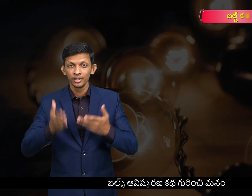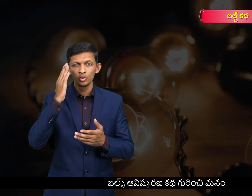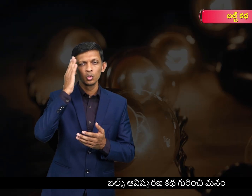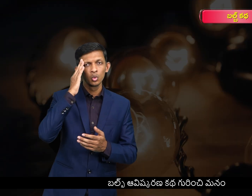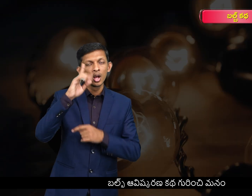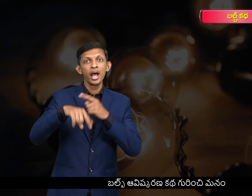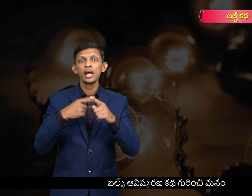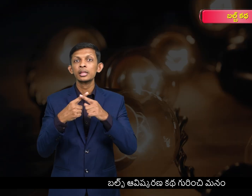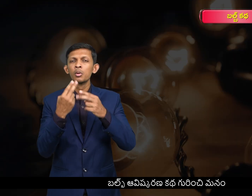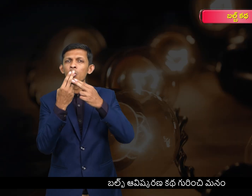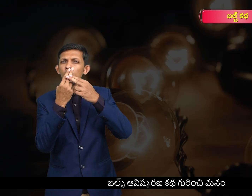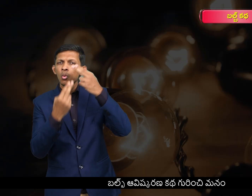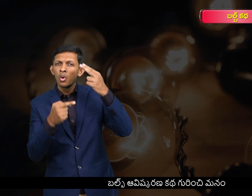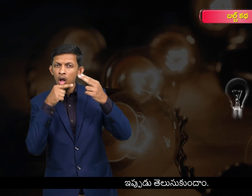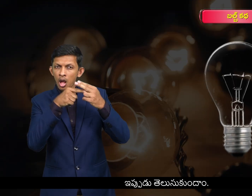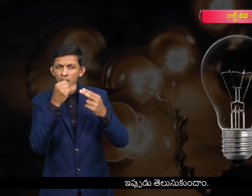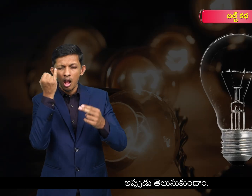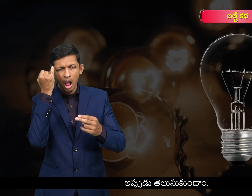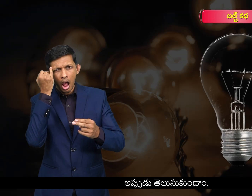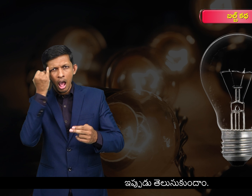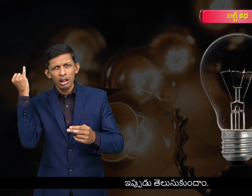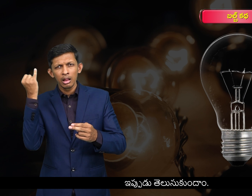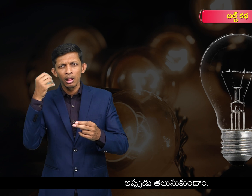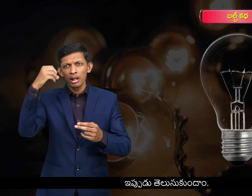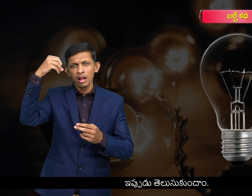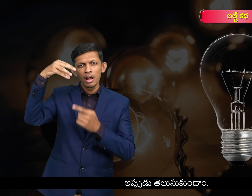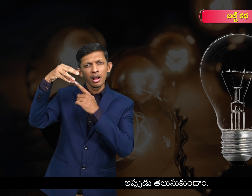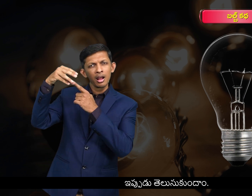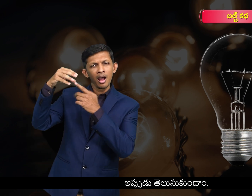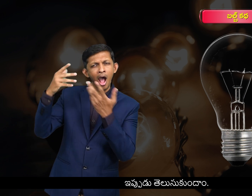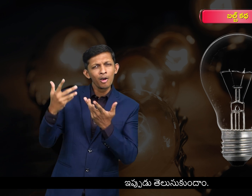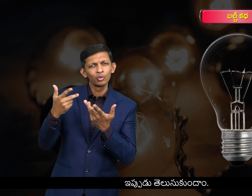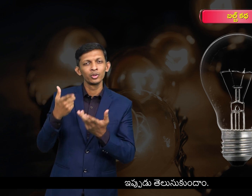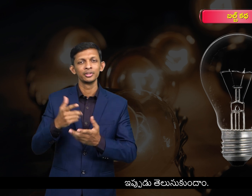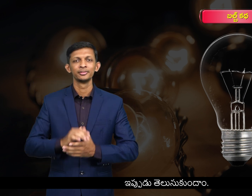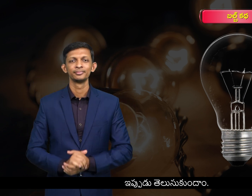బల్బు ఆవిష్కరణ కథ గురించి మనం ఇప్పుడు తెలుసుకుందాం.